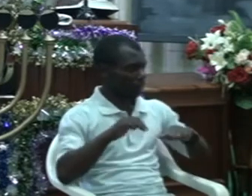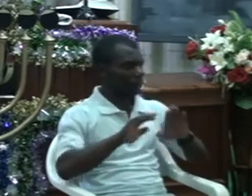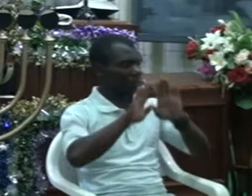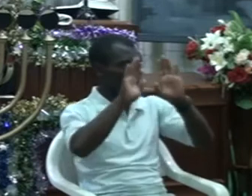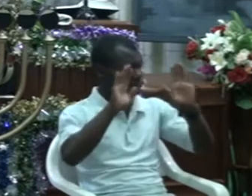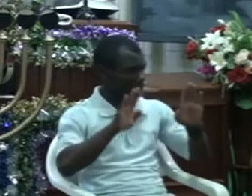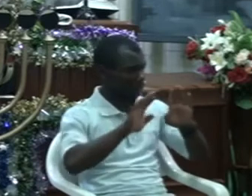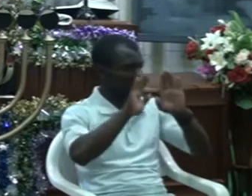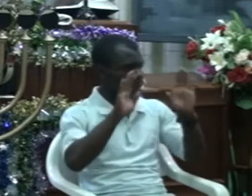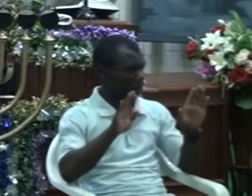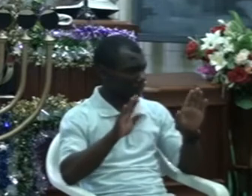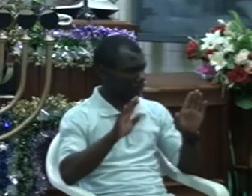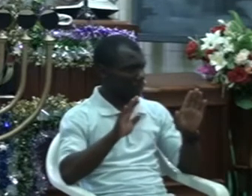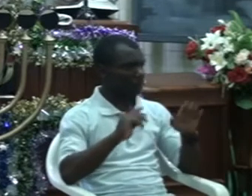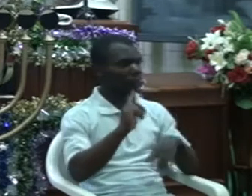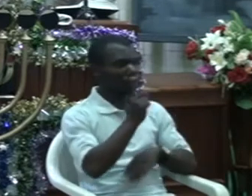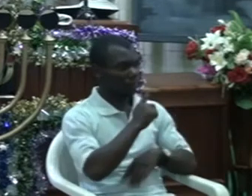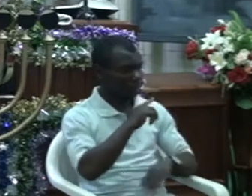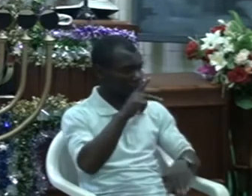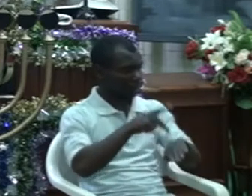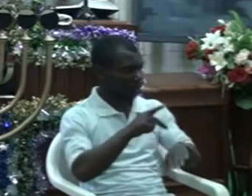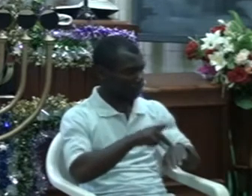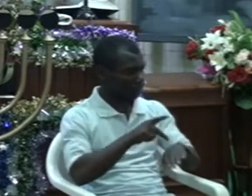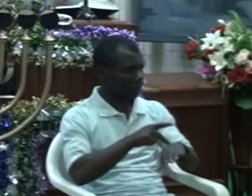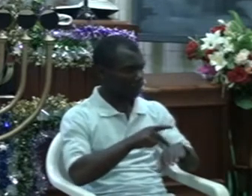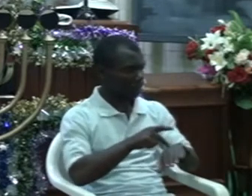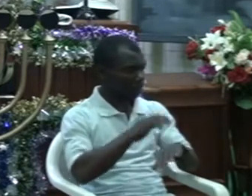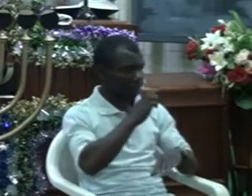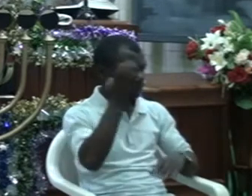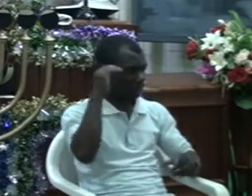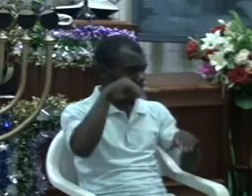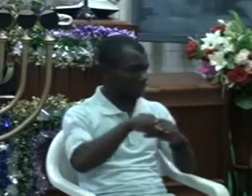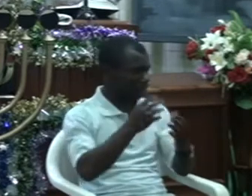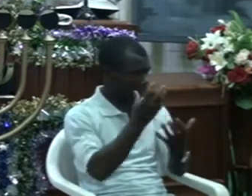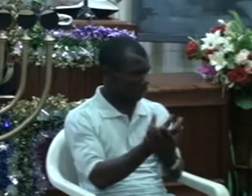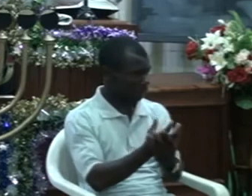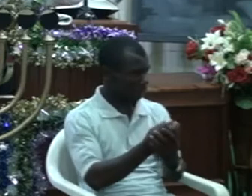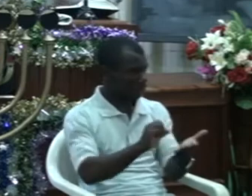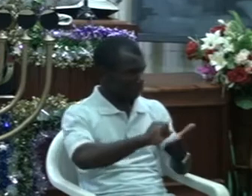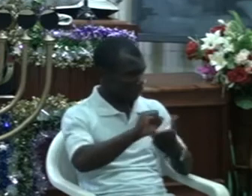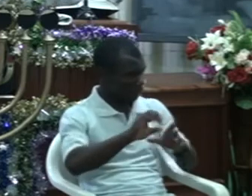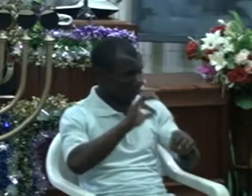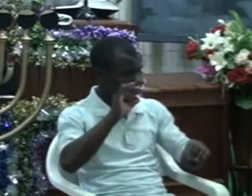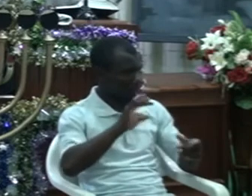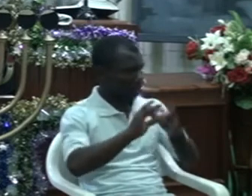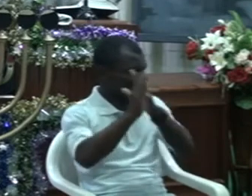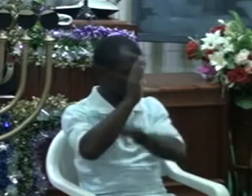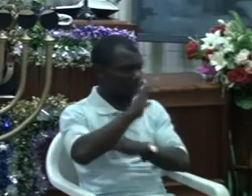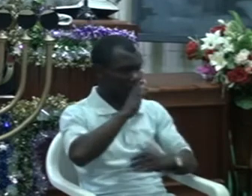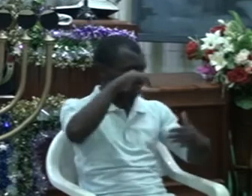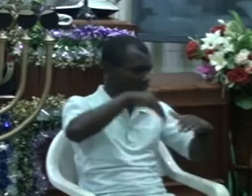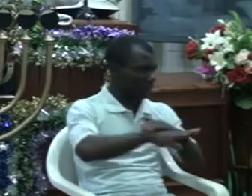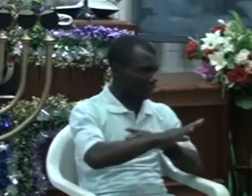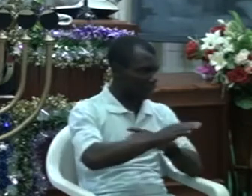Et Dieu a fait des miracles. Là où Pierre était en prison, le Saint-Esprit est